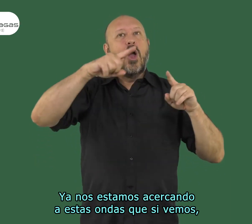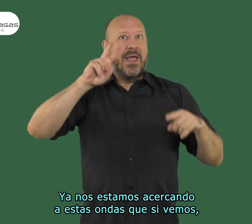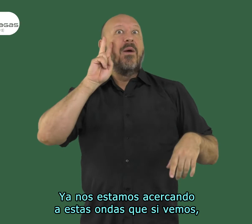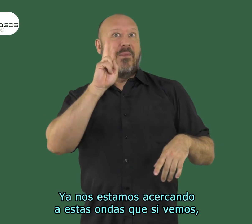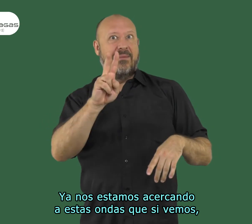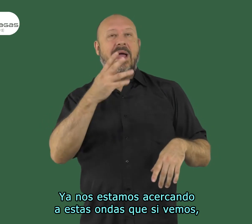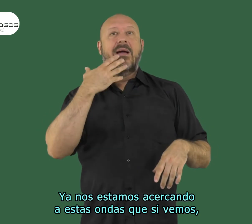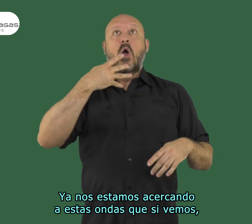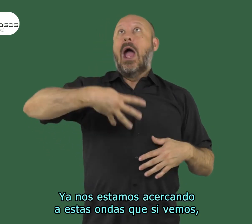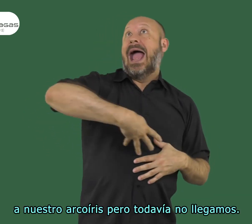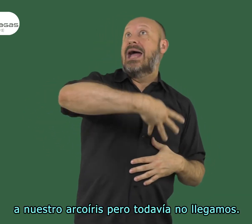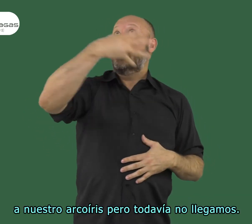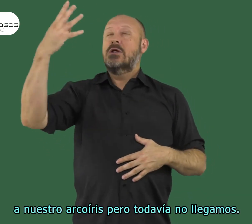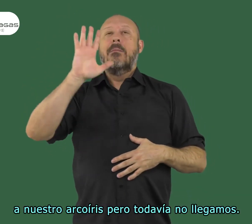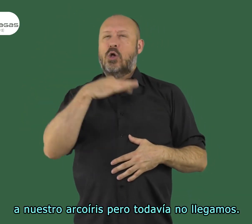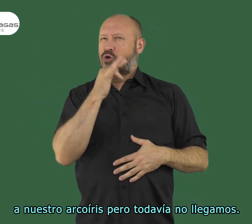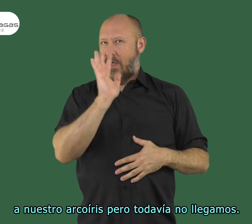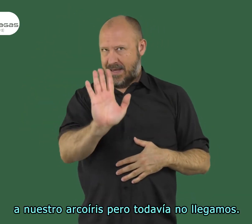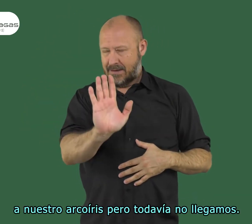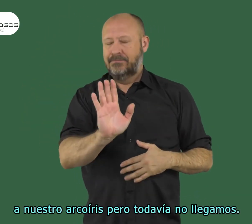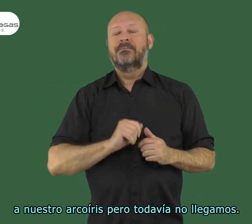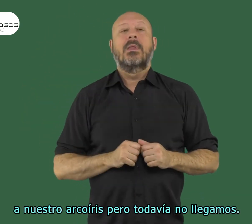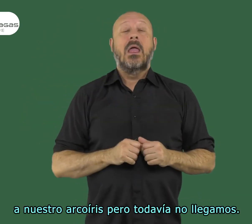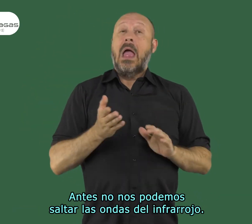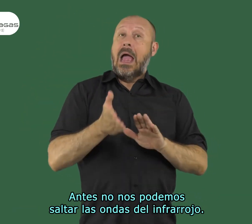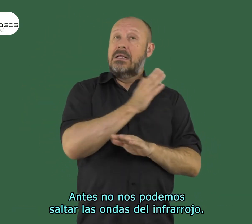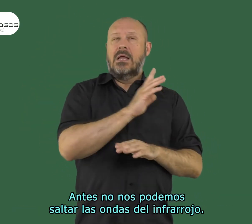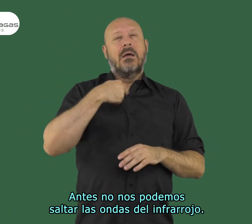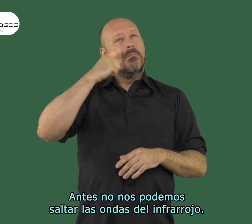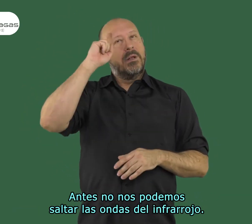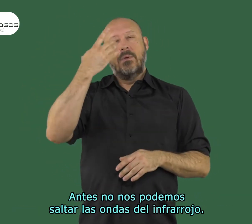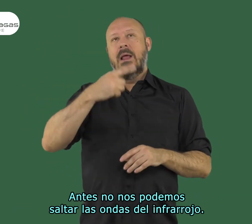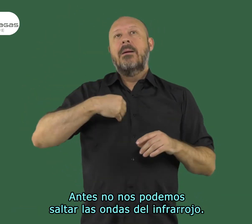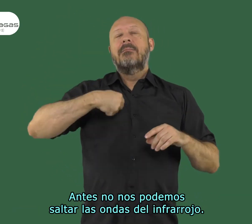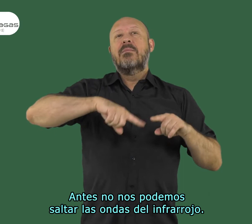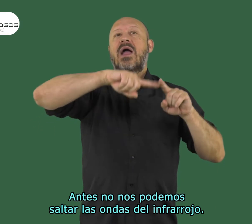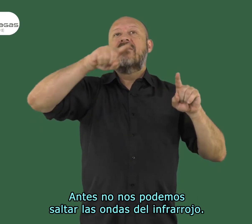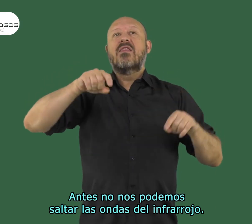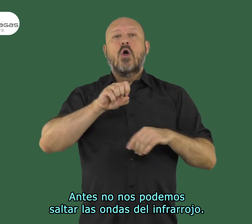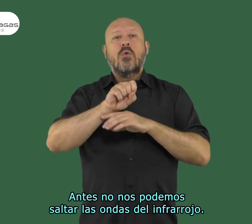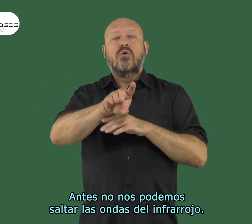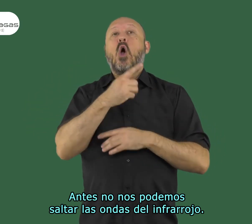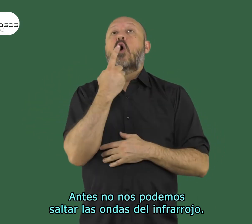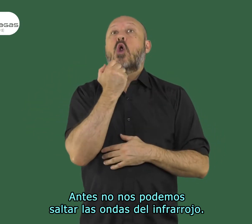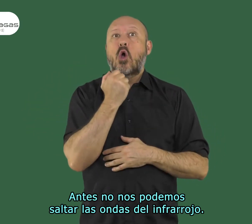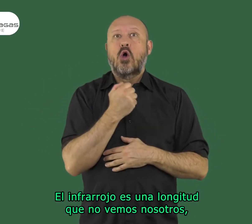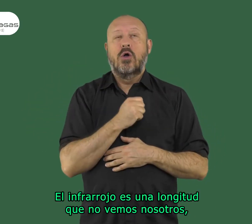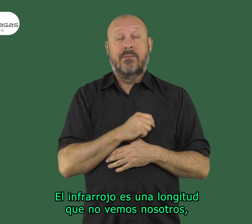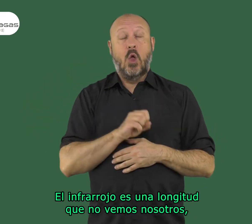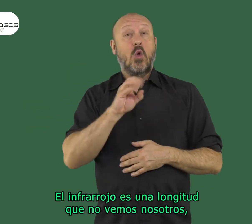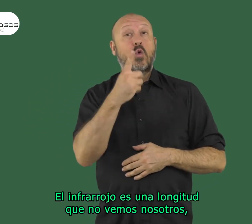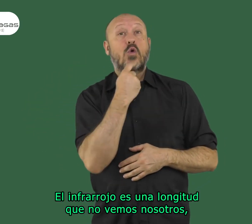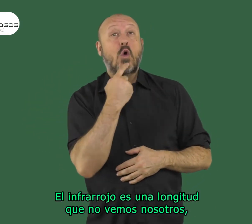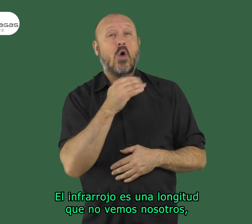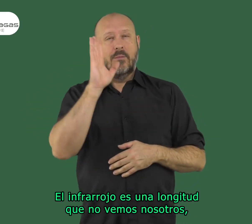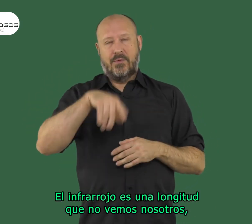a estas ondas que sí vemos, a nuestro arco iris, pero todavía no llegamos. Antes no nos podemos saltar las ondas del infrarrojo.